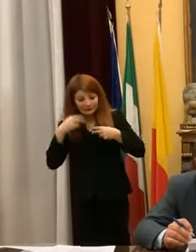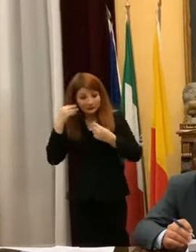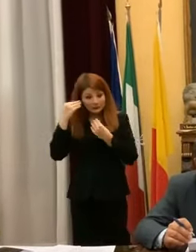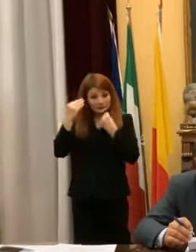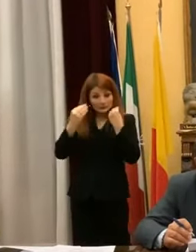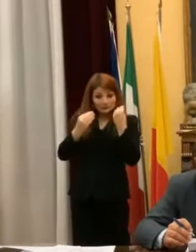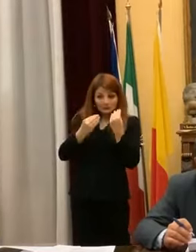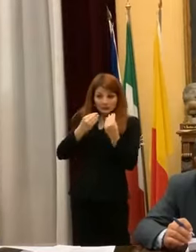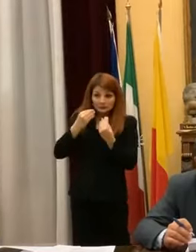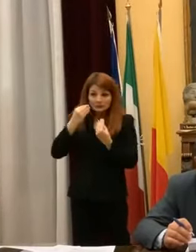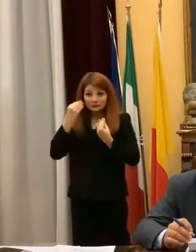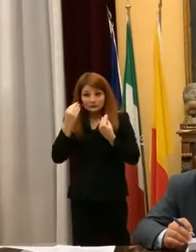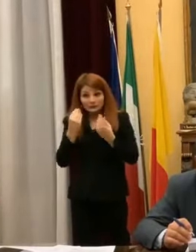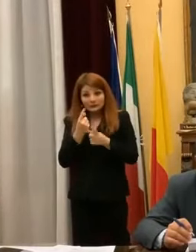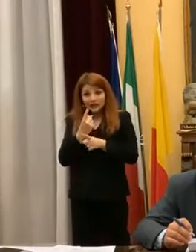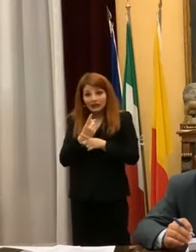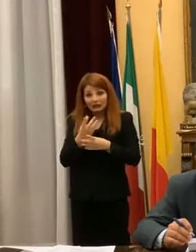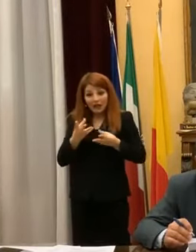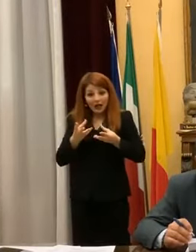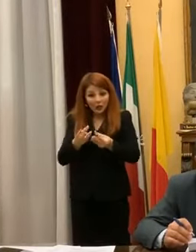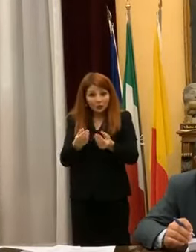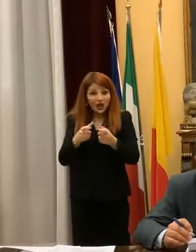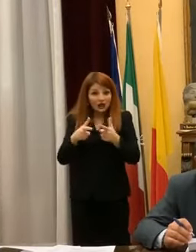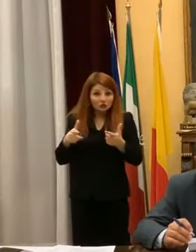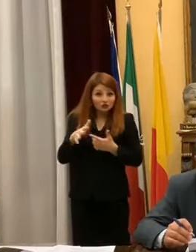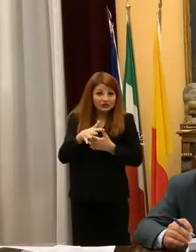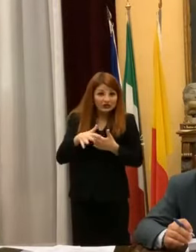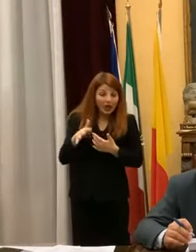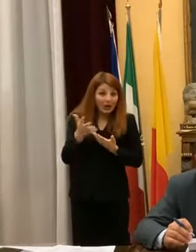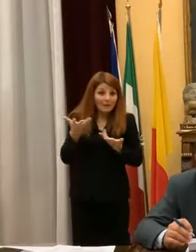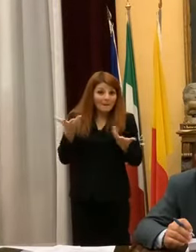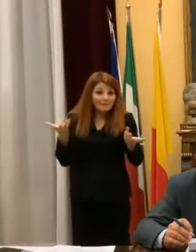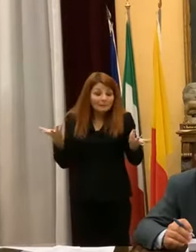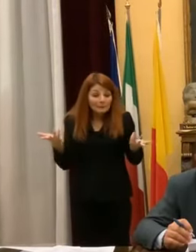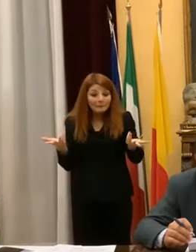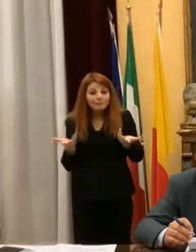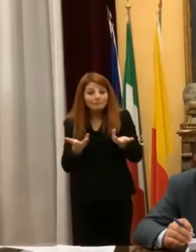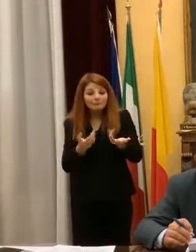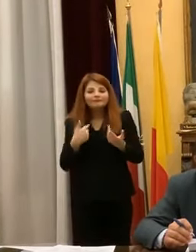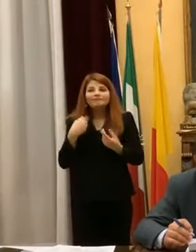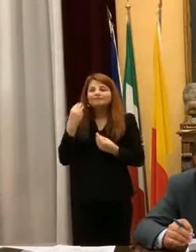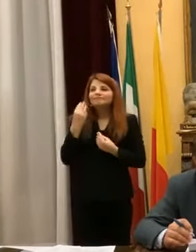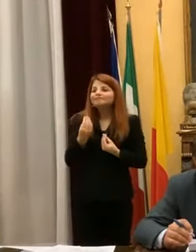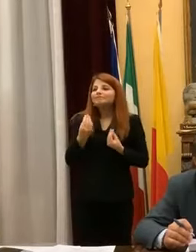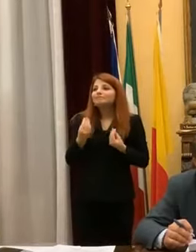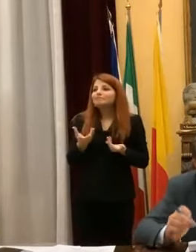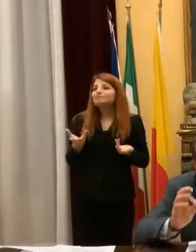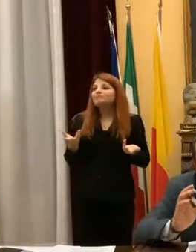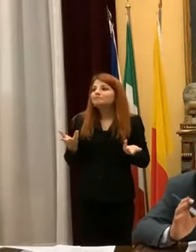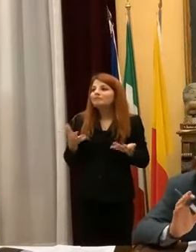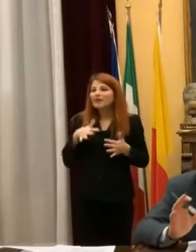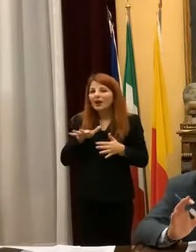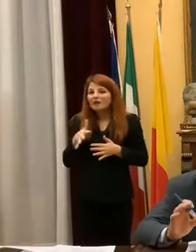chissà cosa avrà pensato Razza. Magari avrà pensato